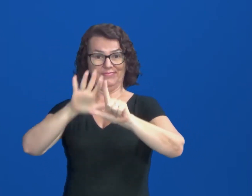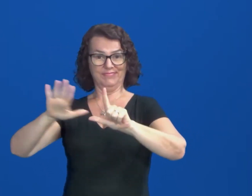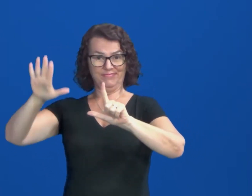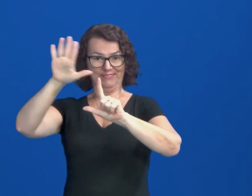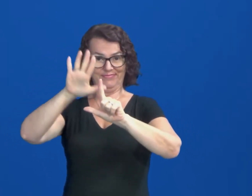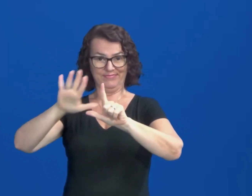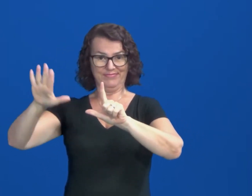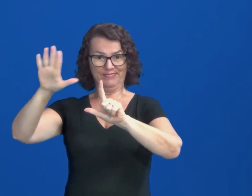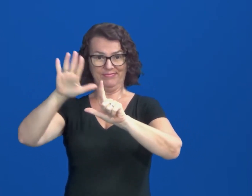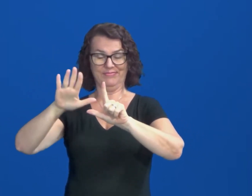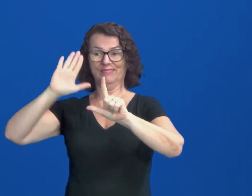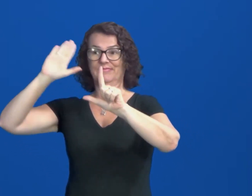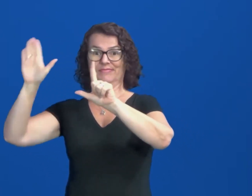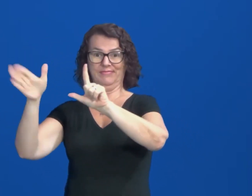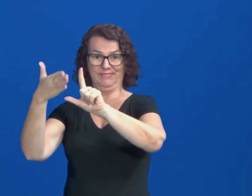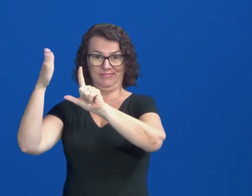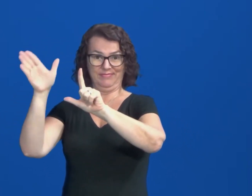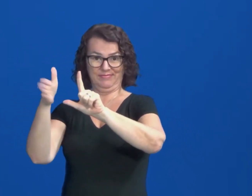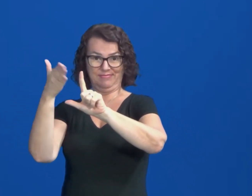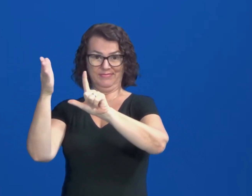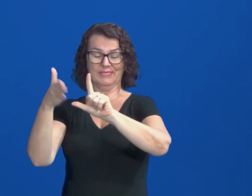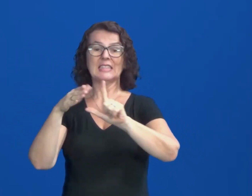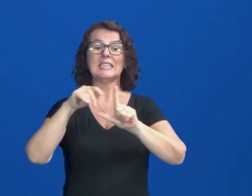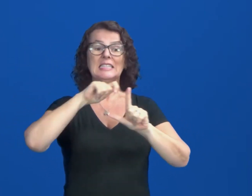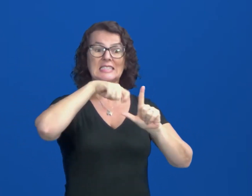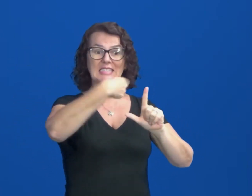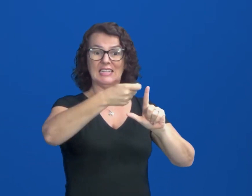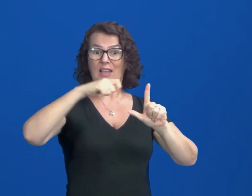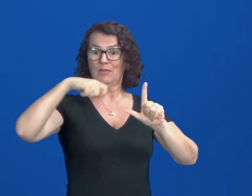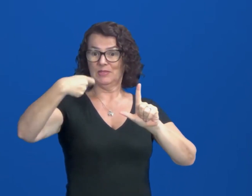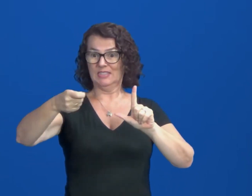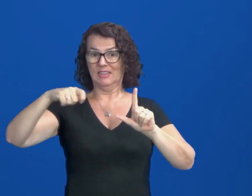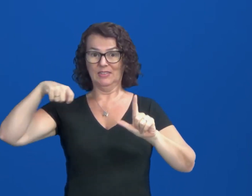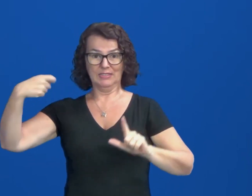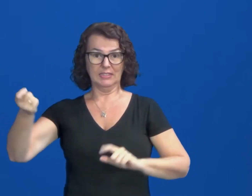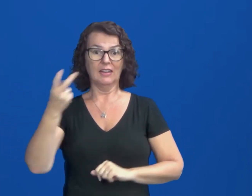videoconferência, ambiente virtual e hipertexto. Esses três sinais